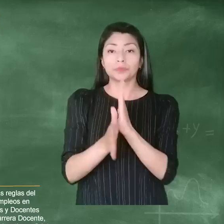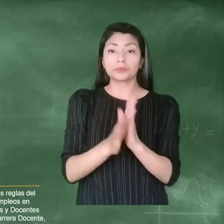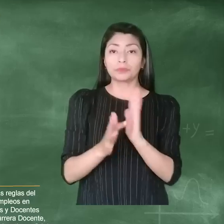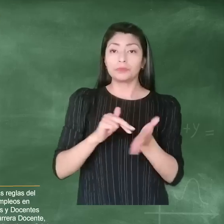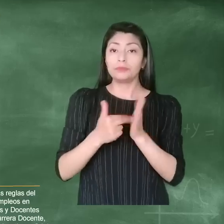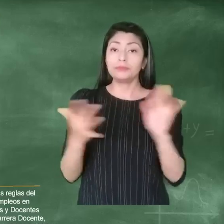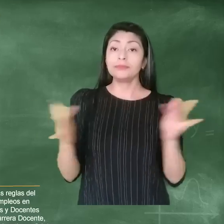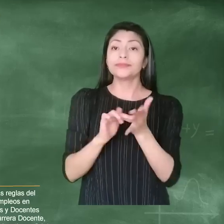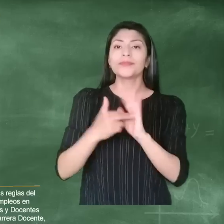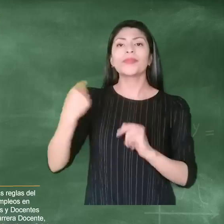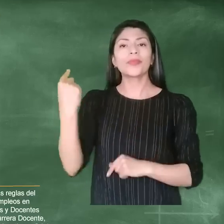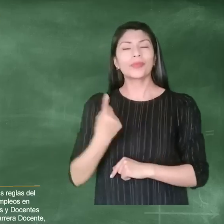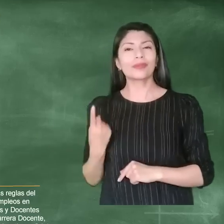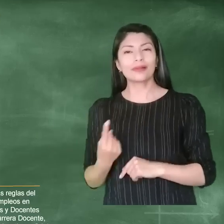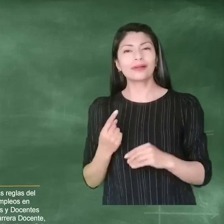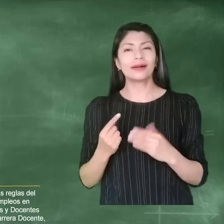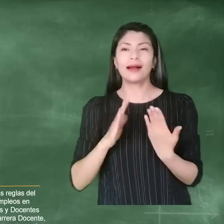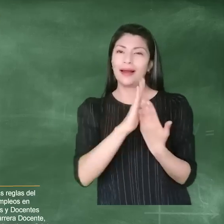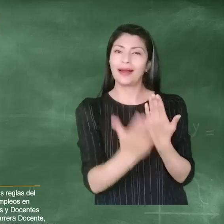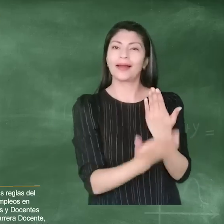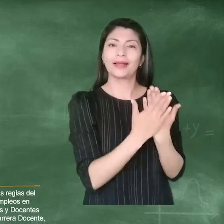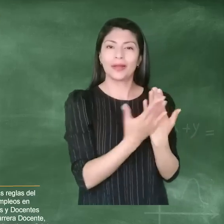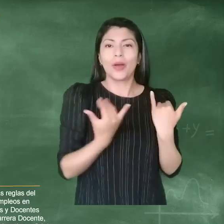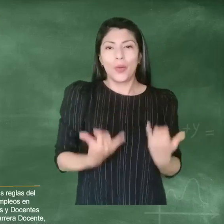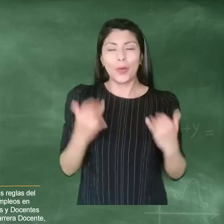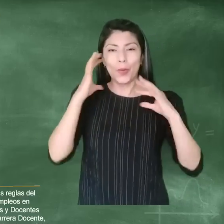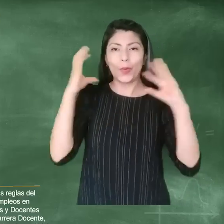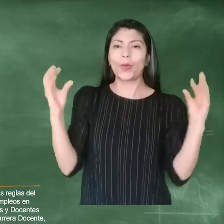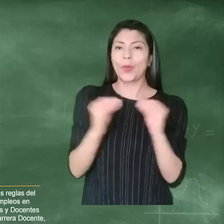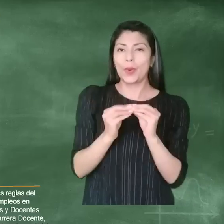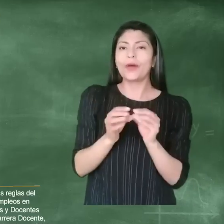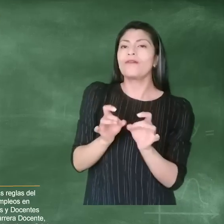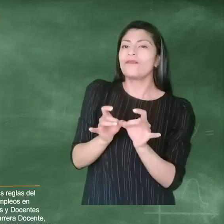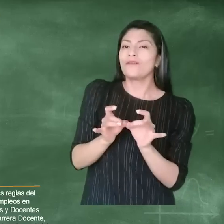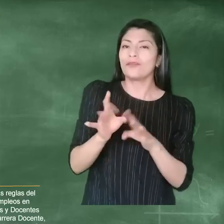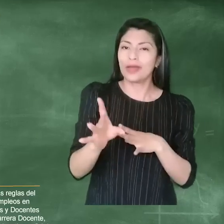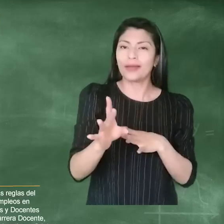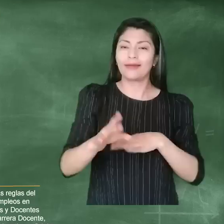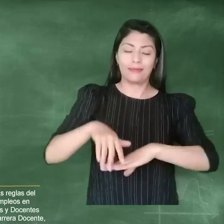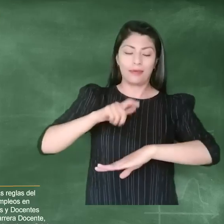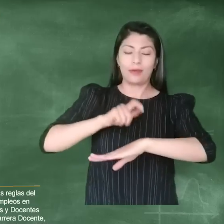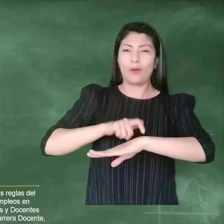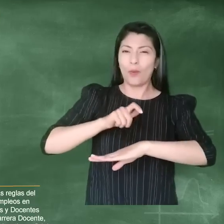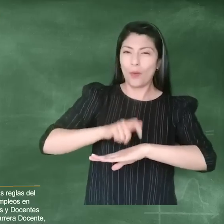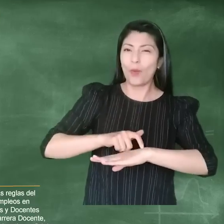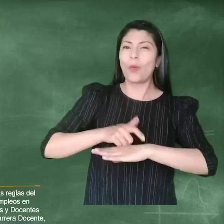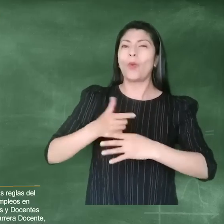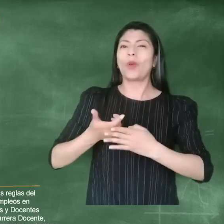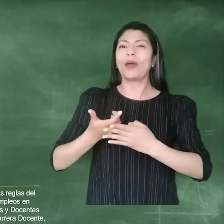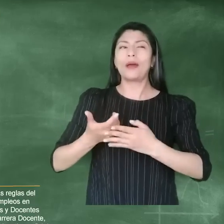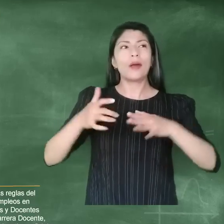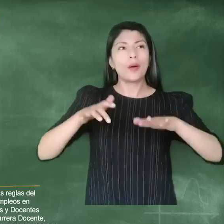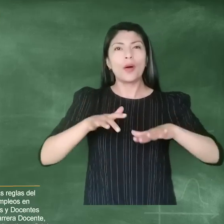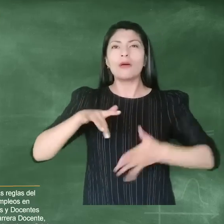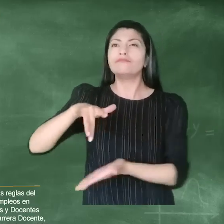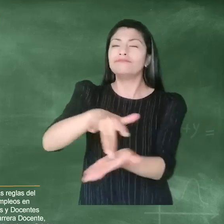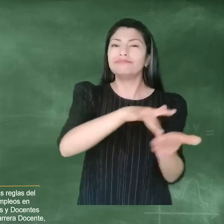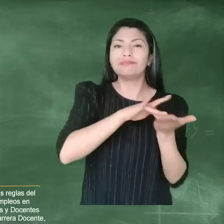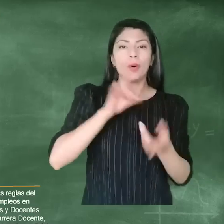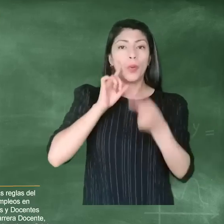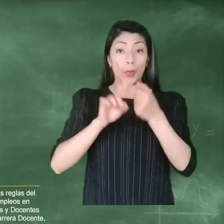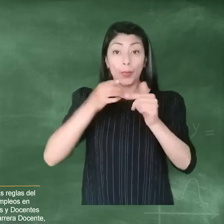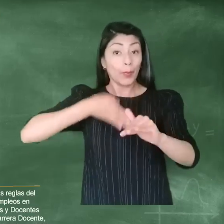Parágrafo. De conformidad con las especificaciones del anexo de este acuerdo, las fechas y horas de presentación de las